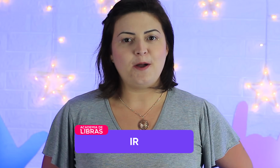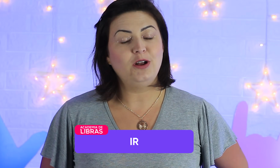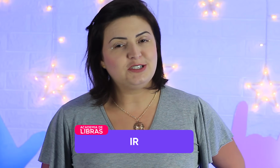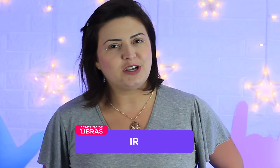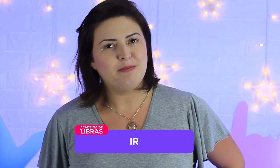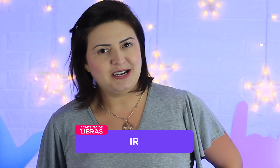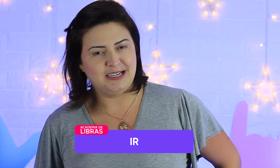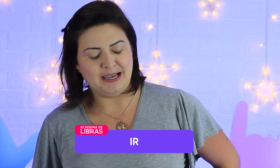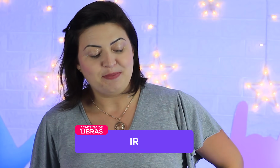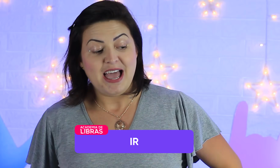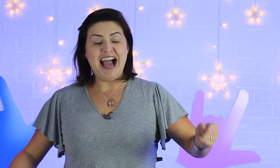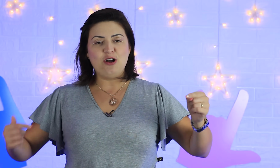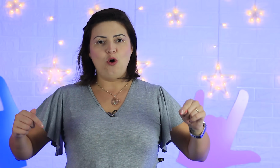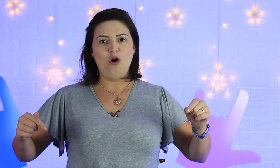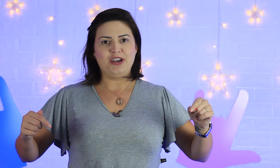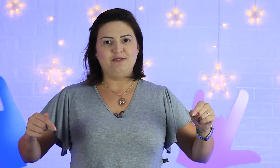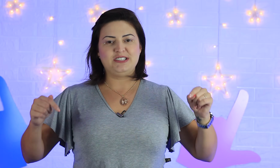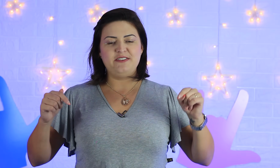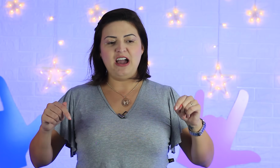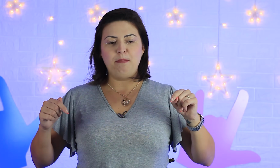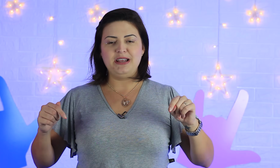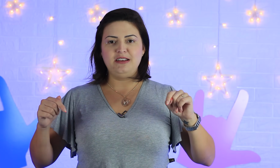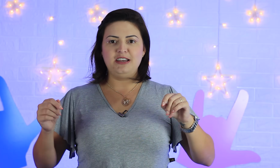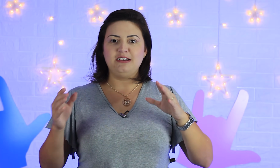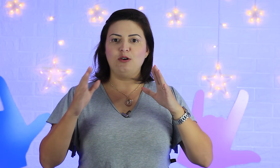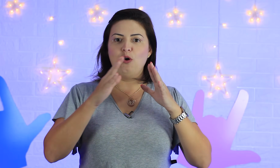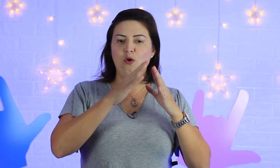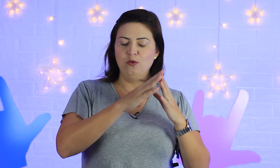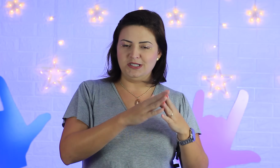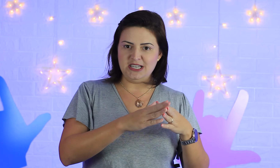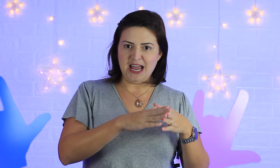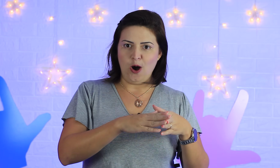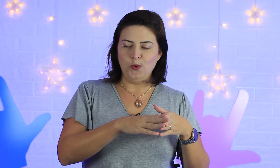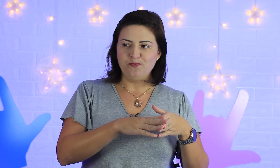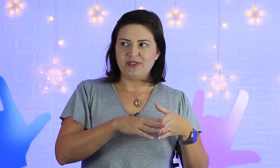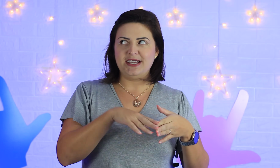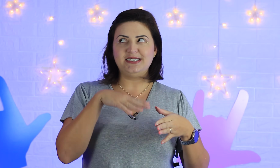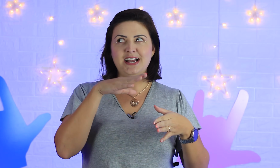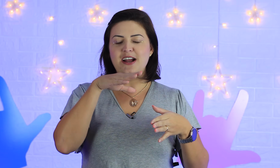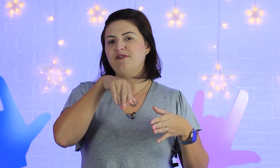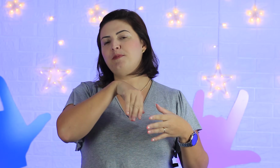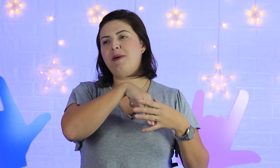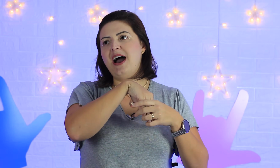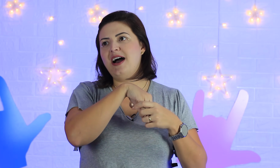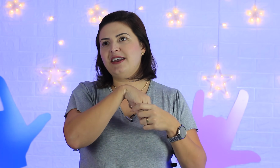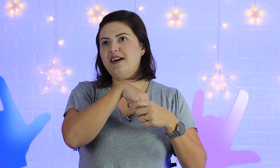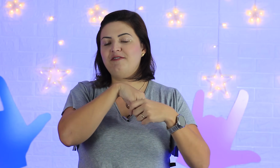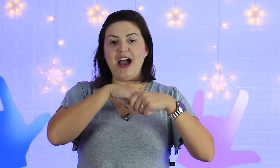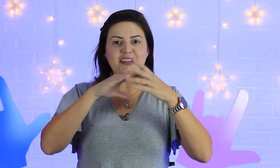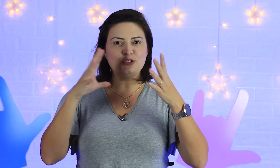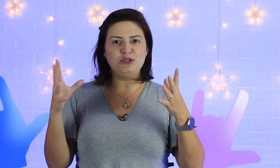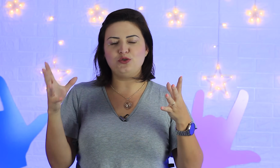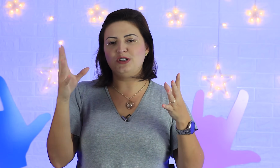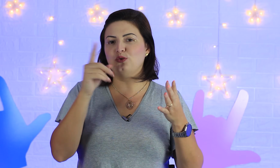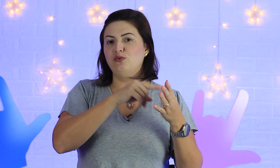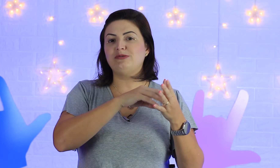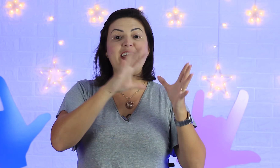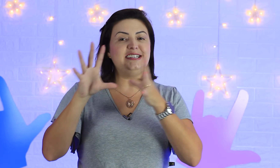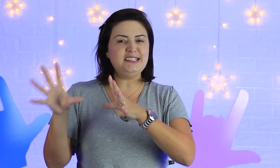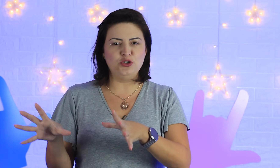Olha só que bacana. Agora, você vai aprender um sinal que serve para várias situações. Um três em